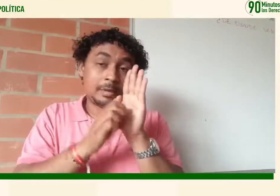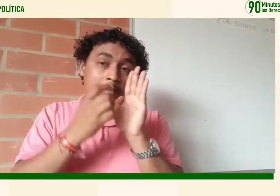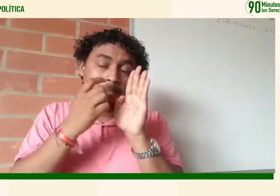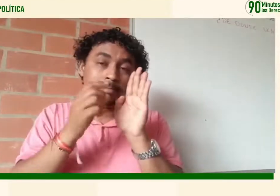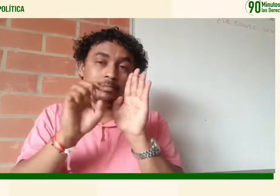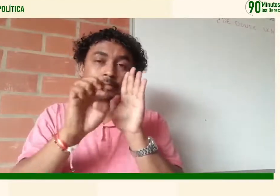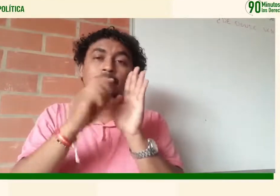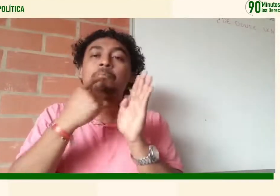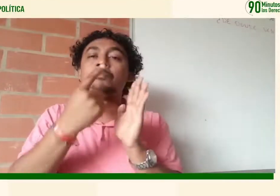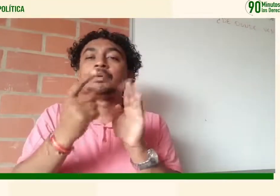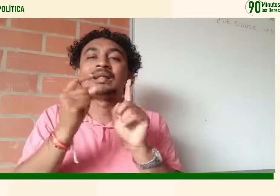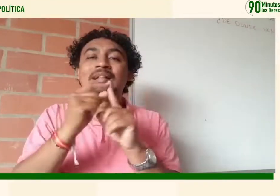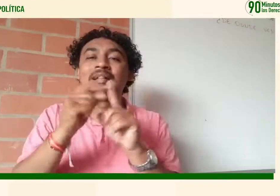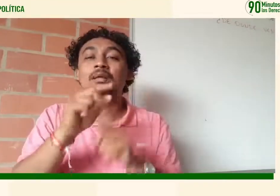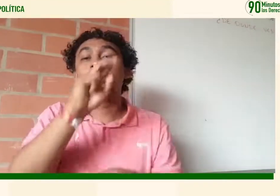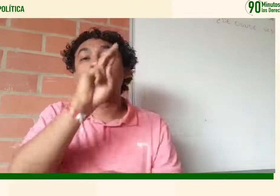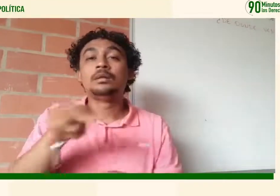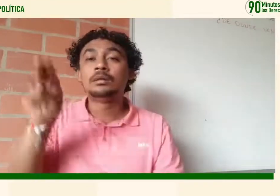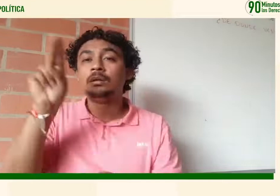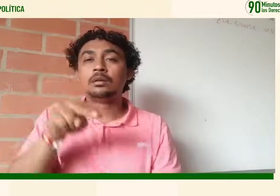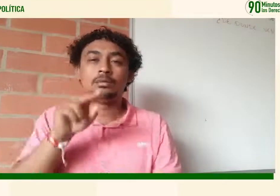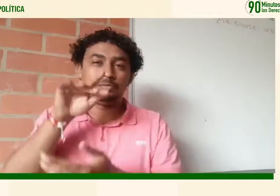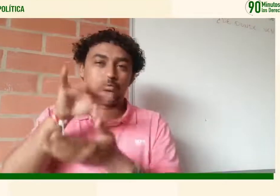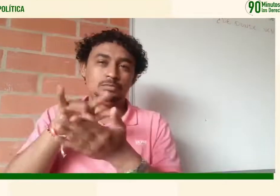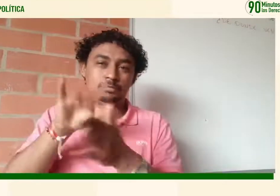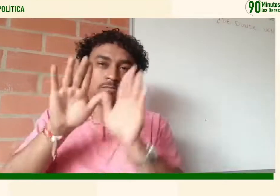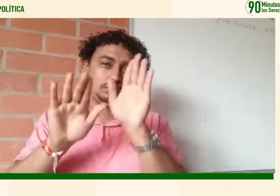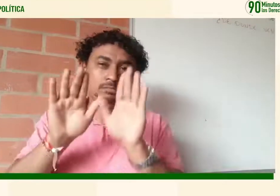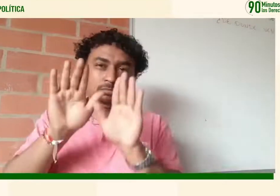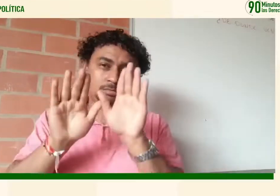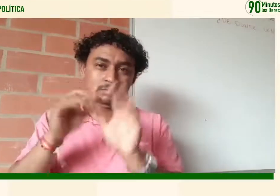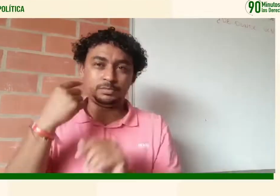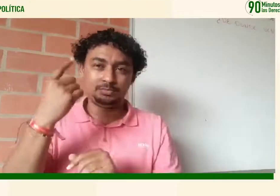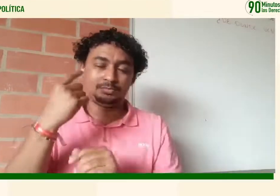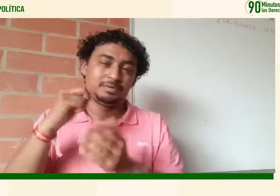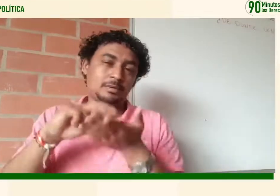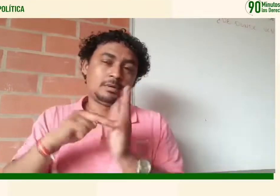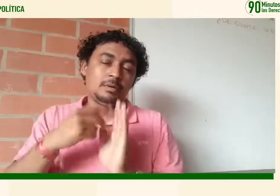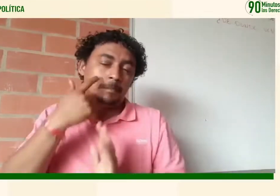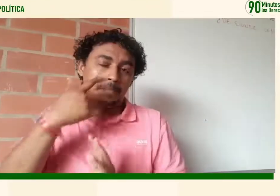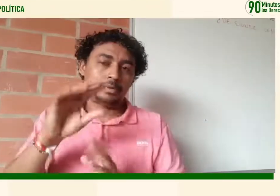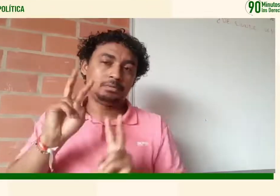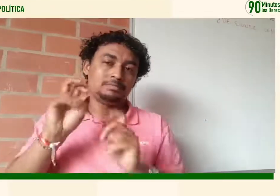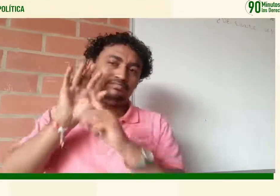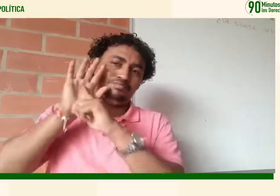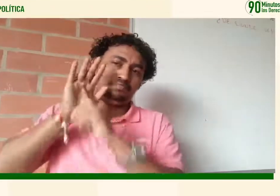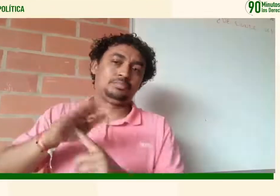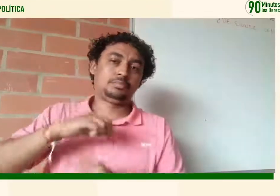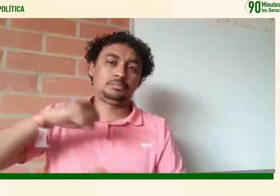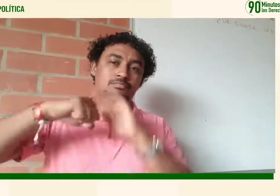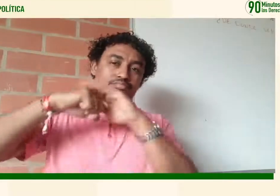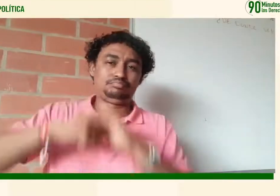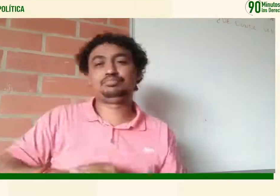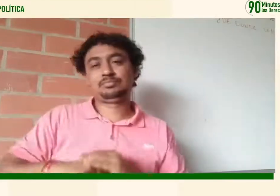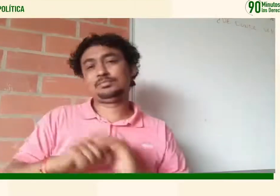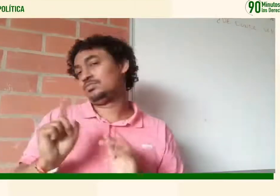si en los estatutos se dice prohibido participación en campañas políticas esto